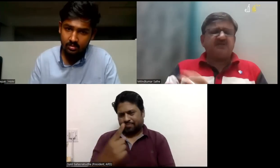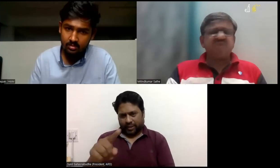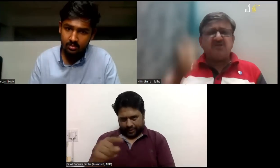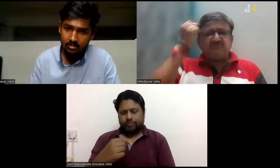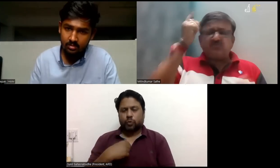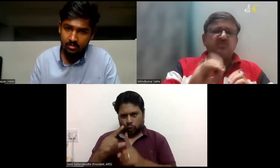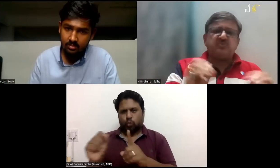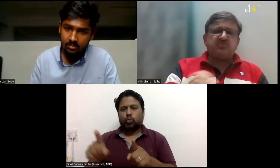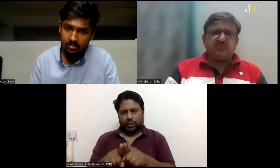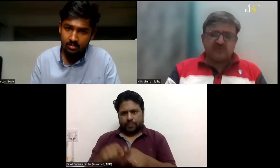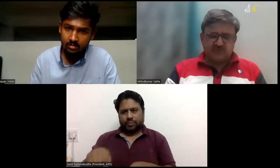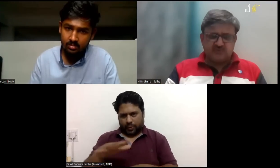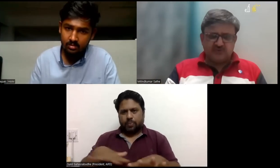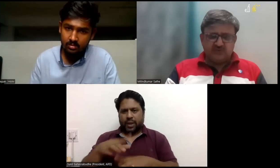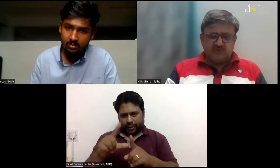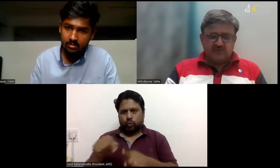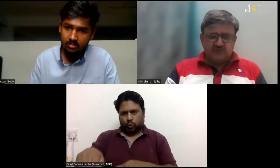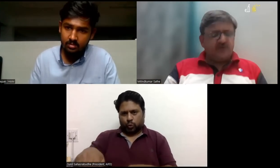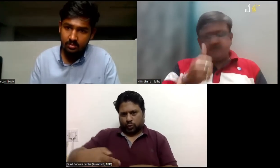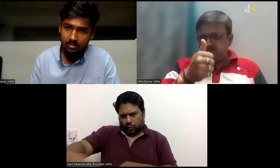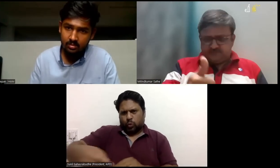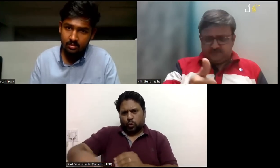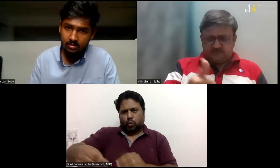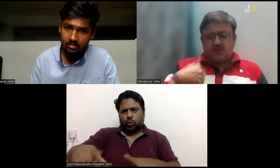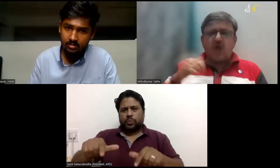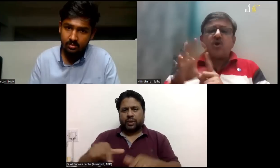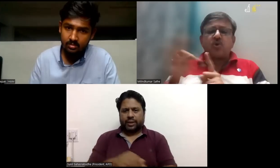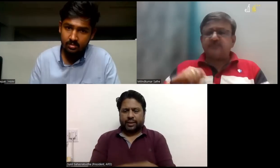हैं उसका थोड़ा मुश्किल होता है करना